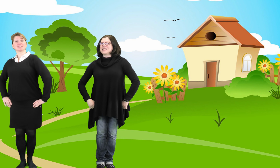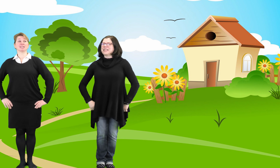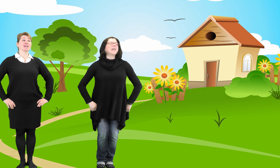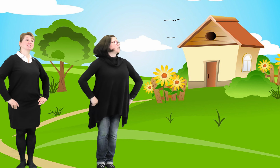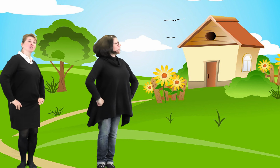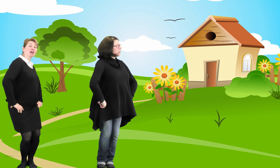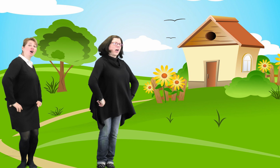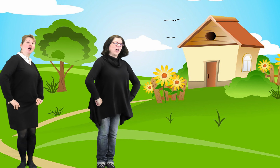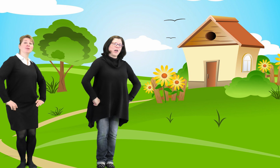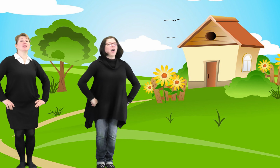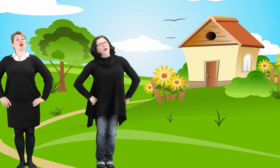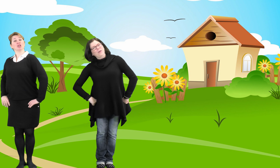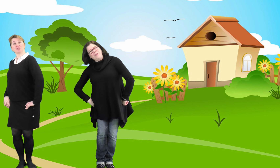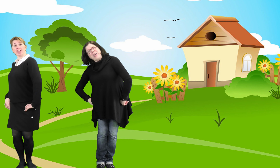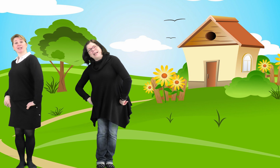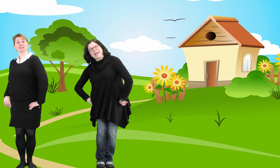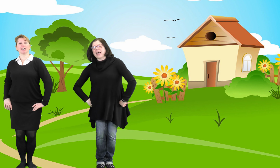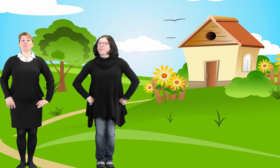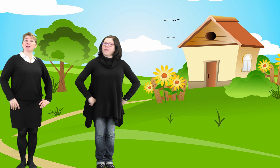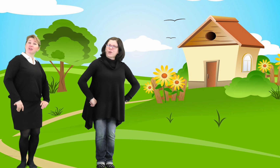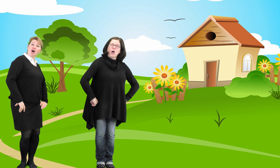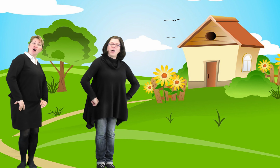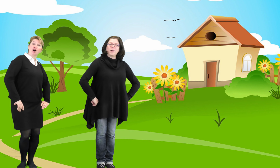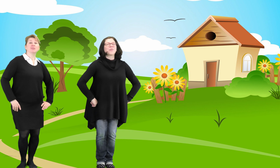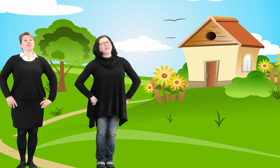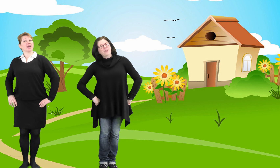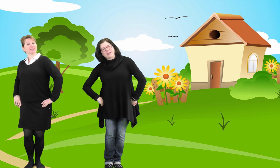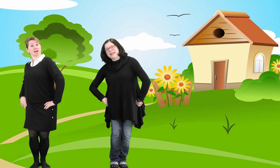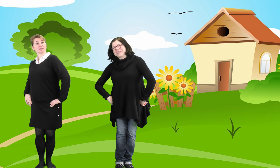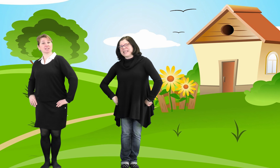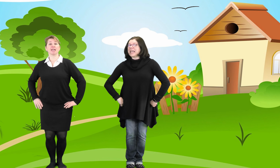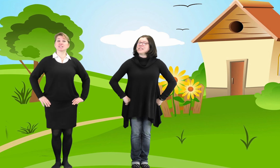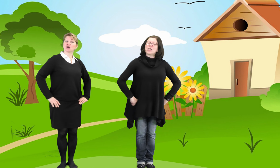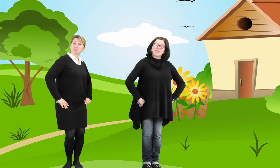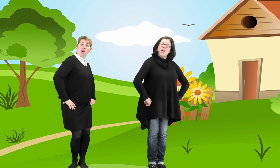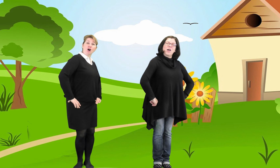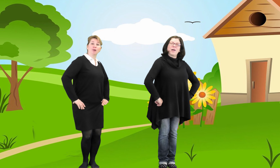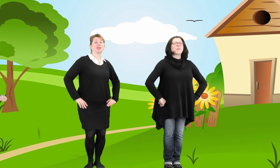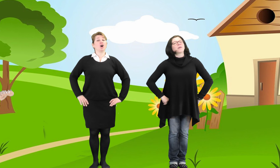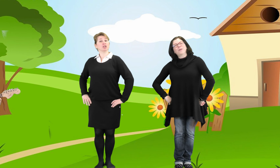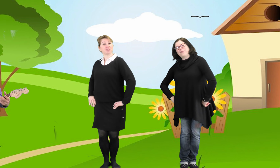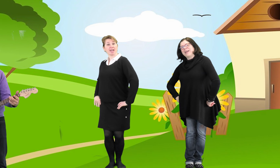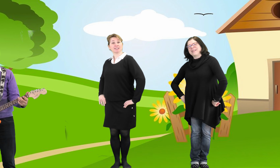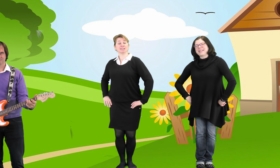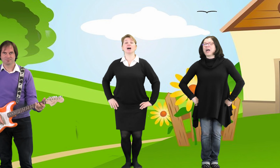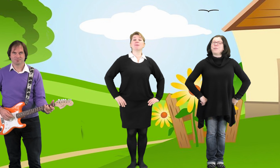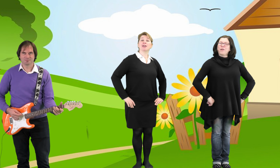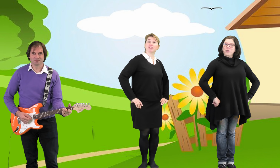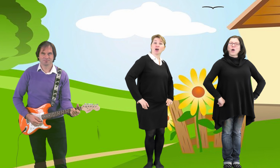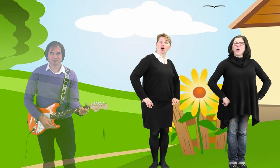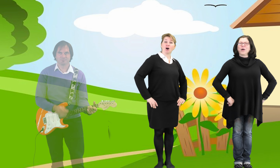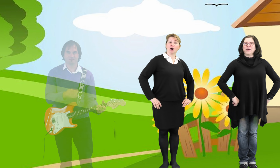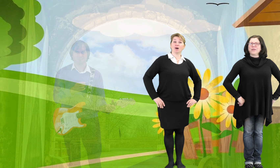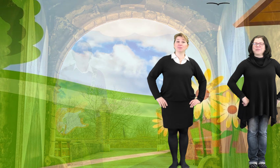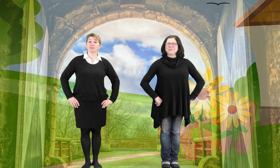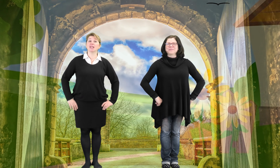tanzen jetzt aus dem und werden dabei